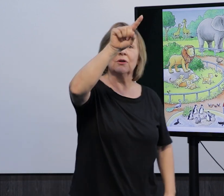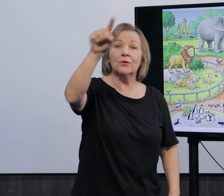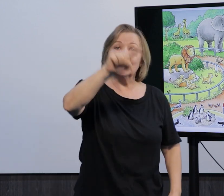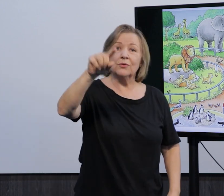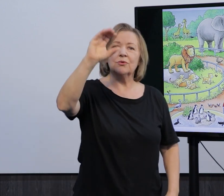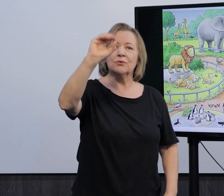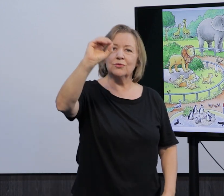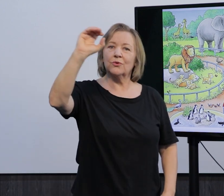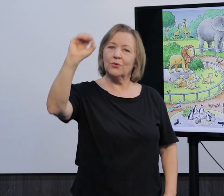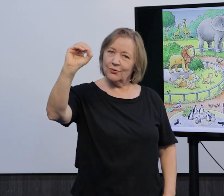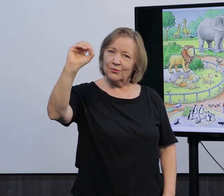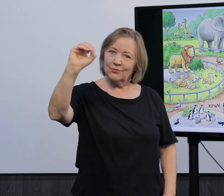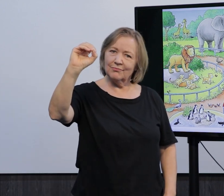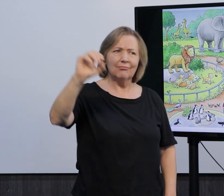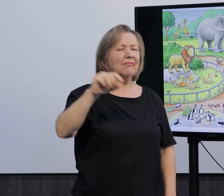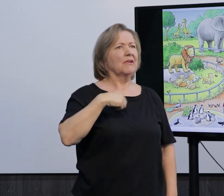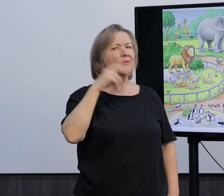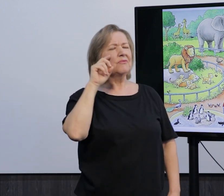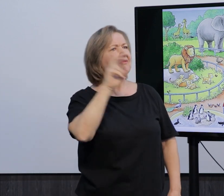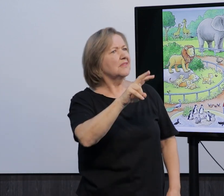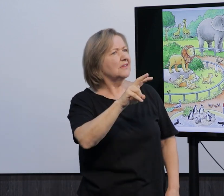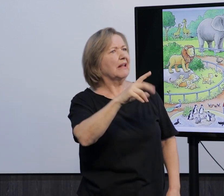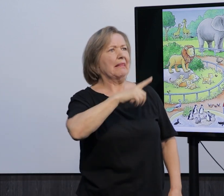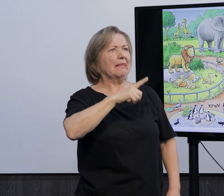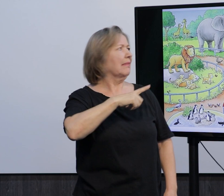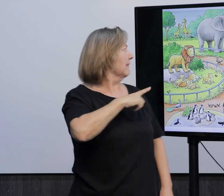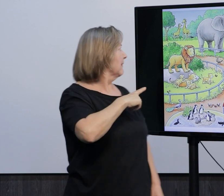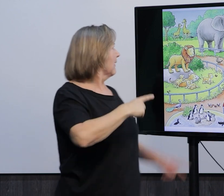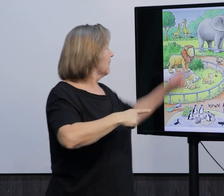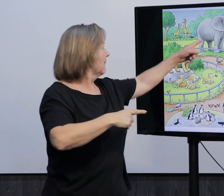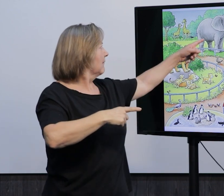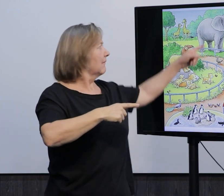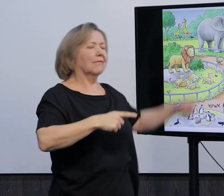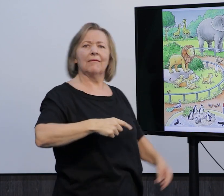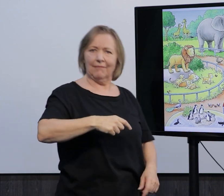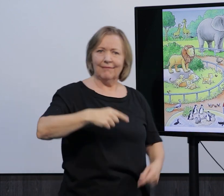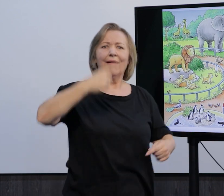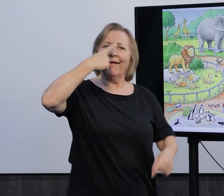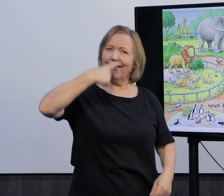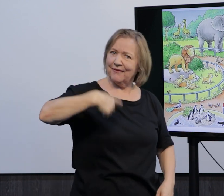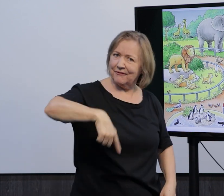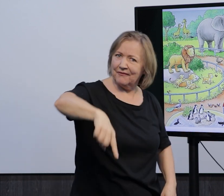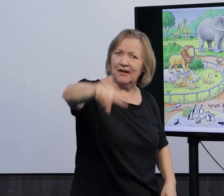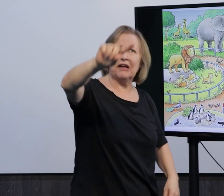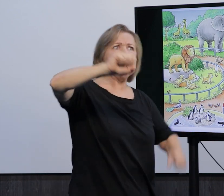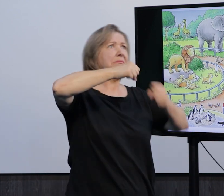Eu fui para o zoológico e eu vi que tem um